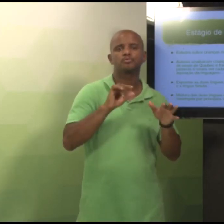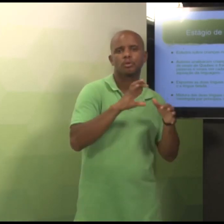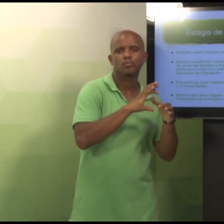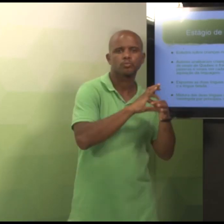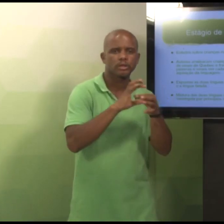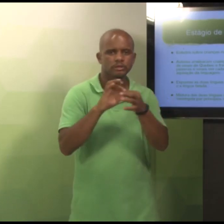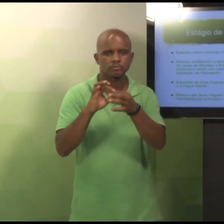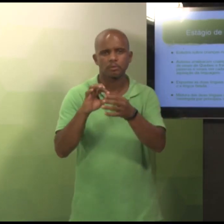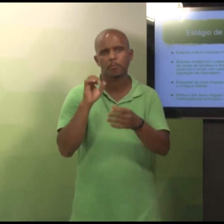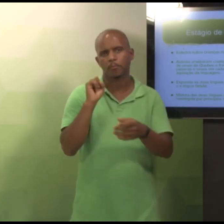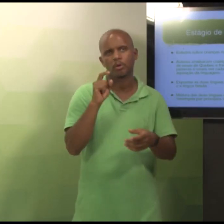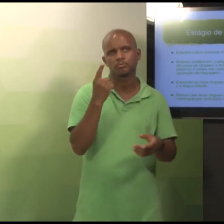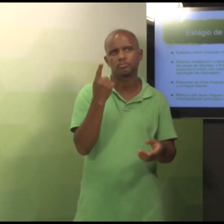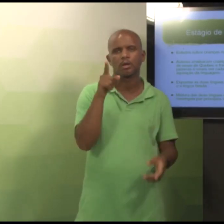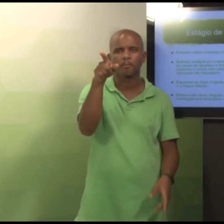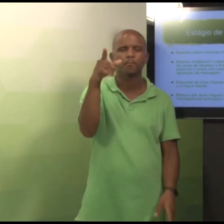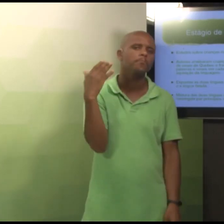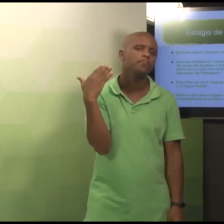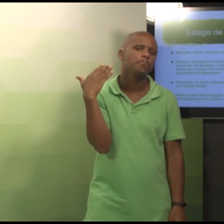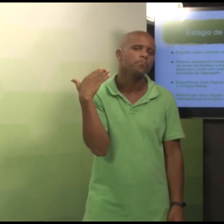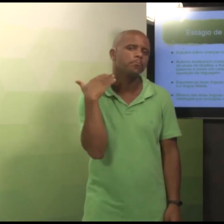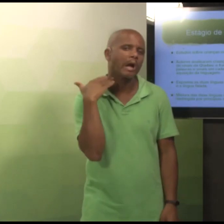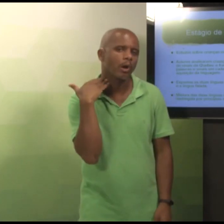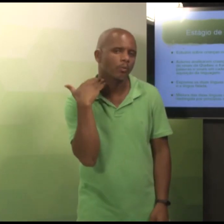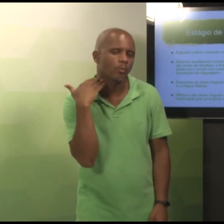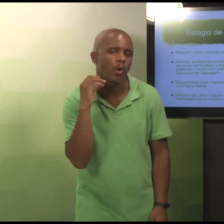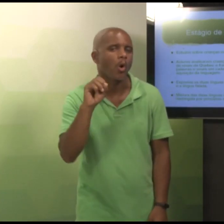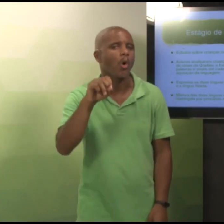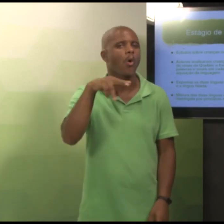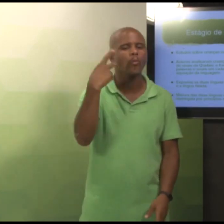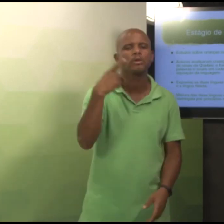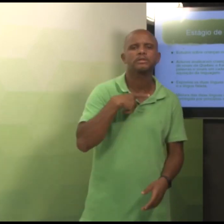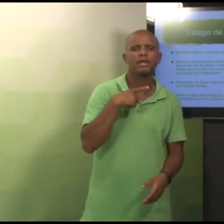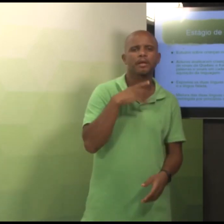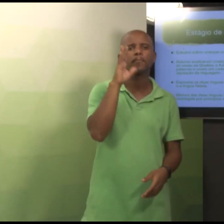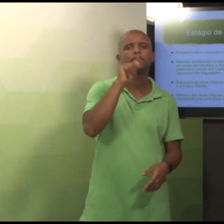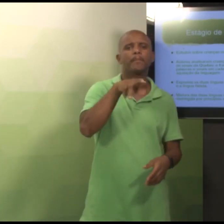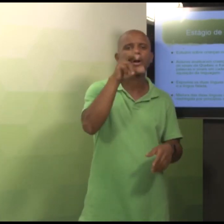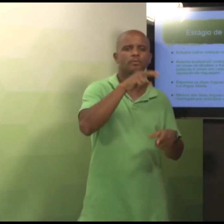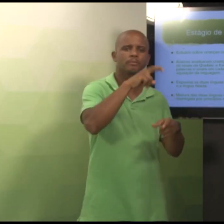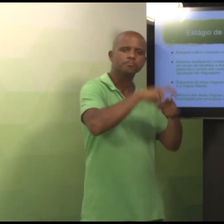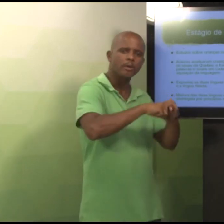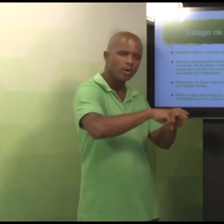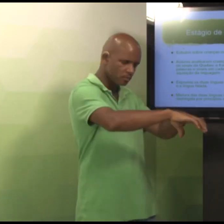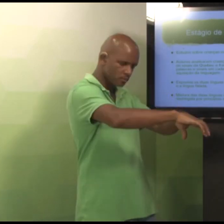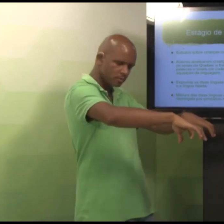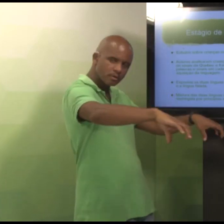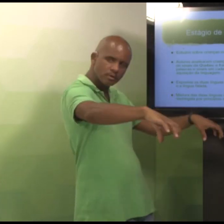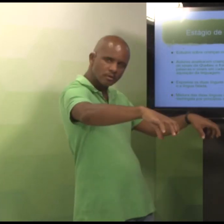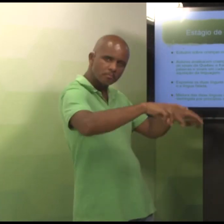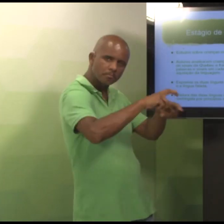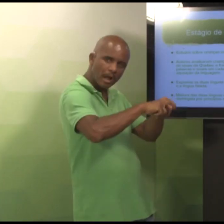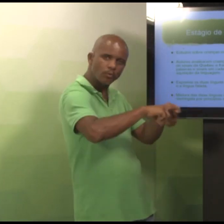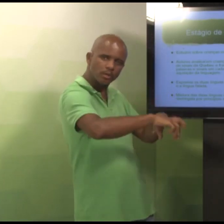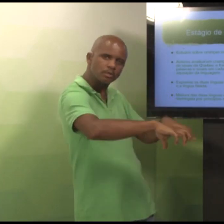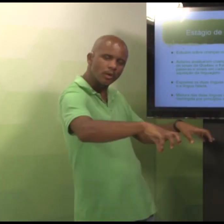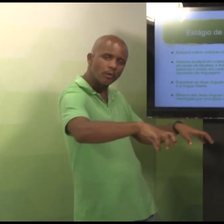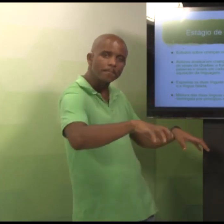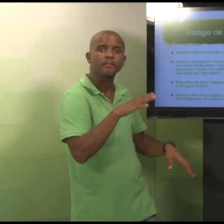temos aqui a palavra banco, que vai depender do contexto, do seu significado. Pode ser uma instituição financeira